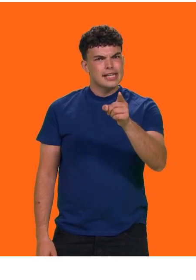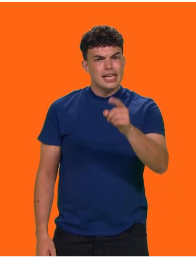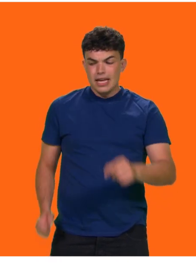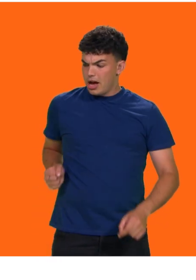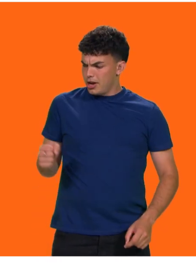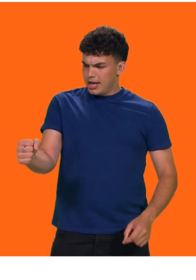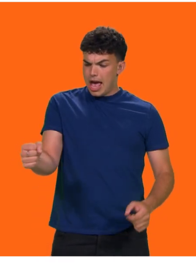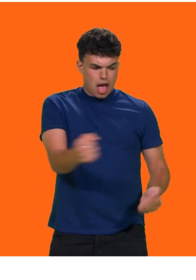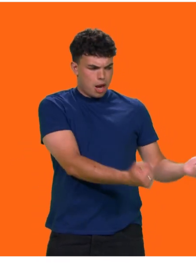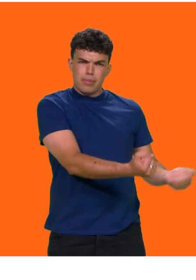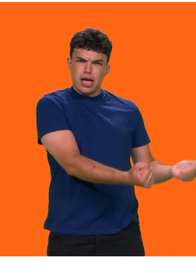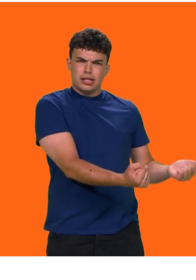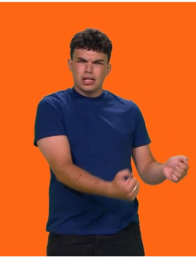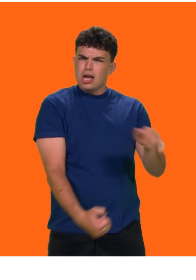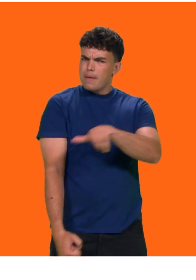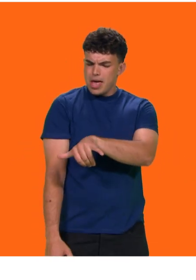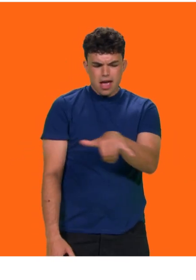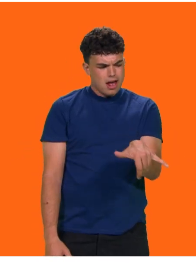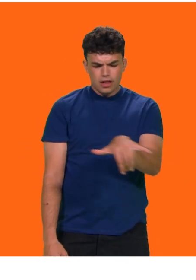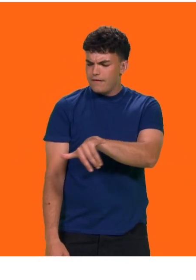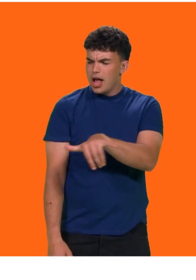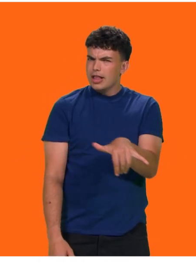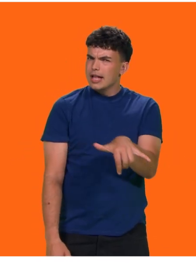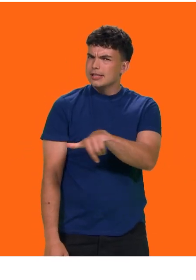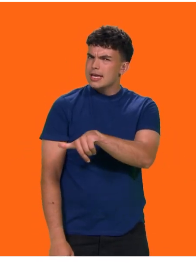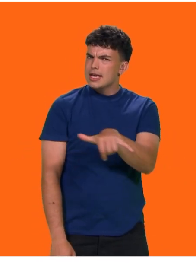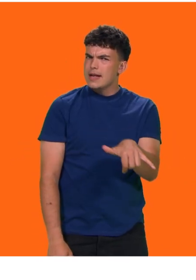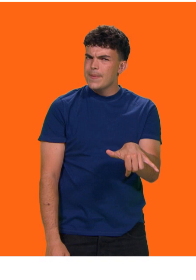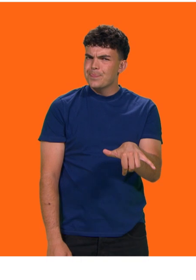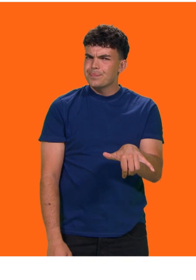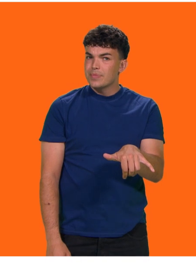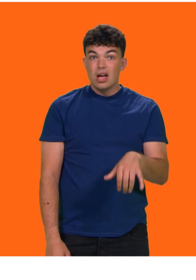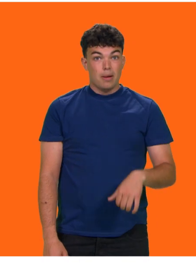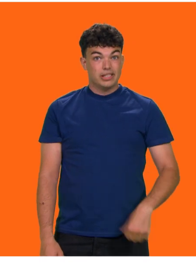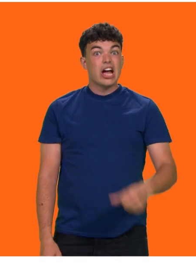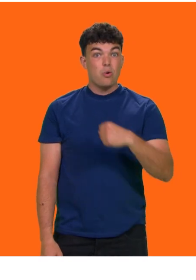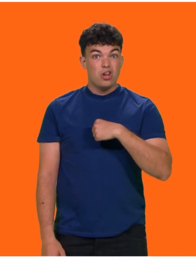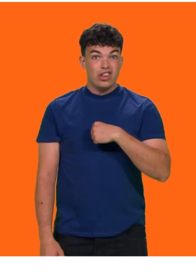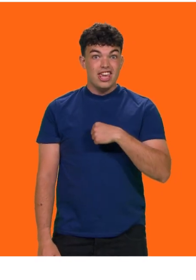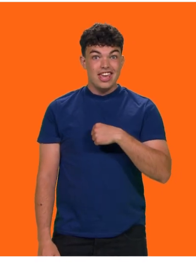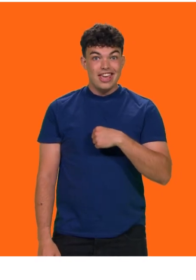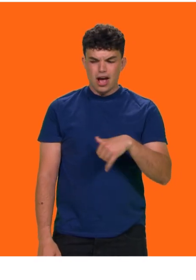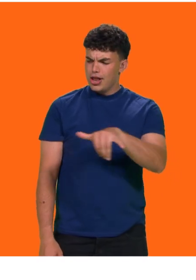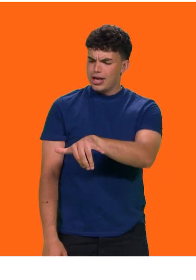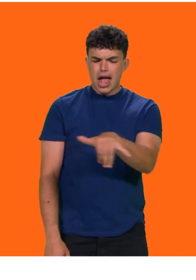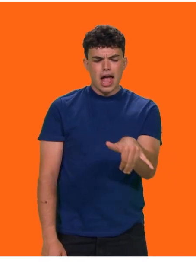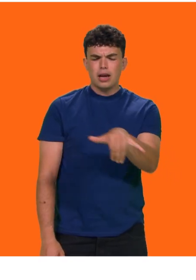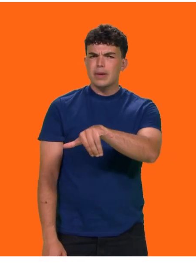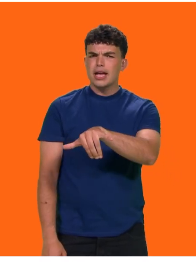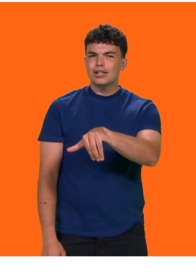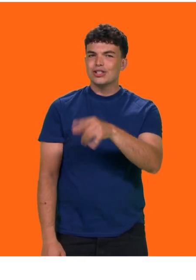Petai ti yn gerbyd, beth fydde ti? Petaw ni